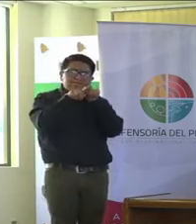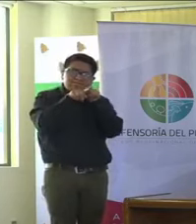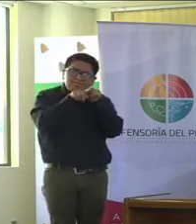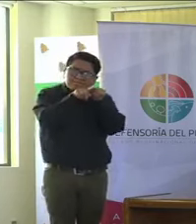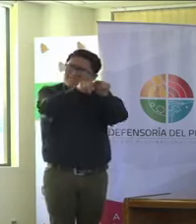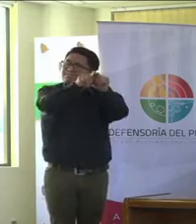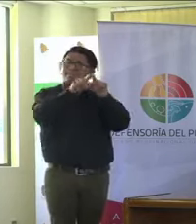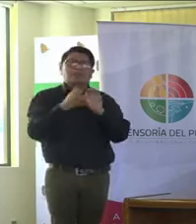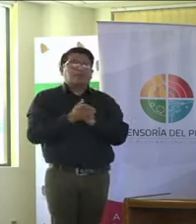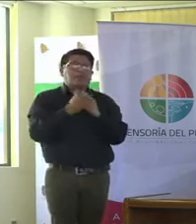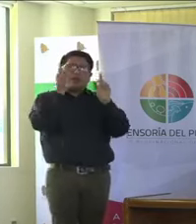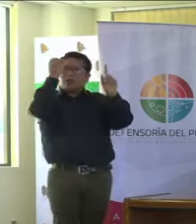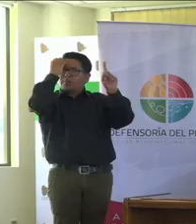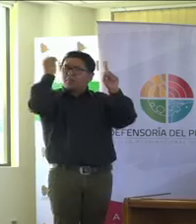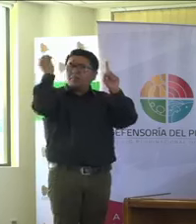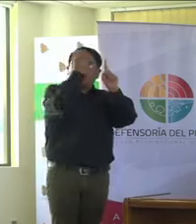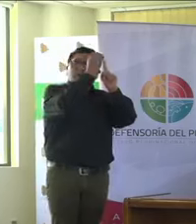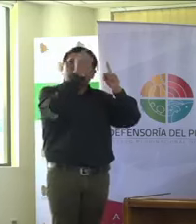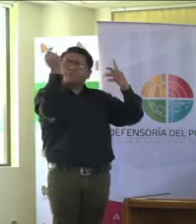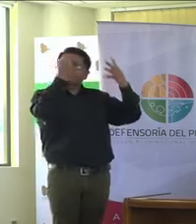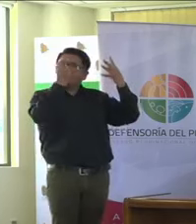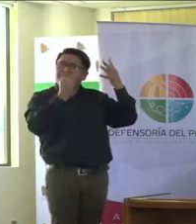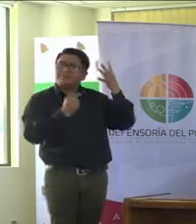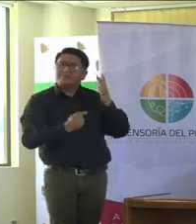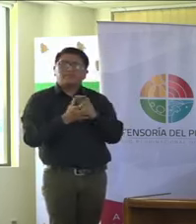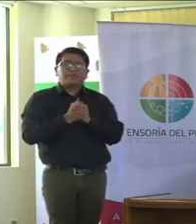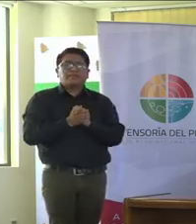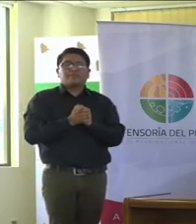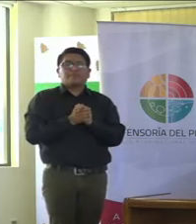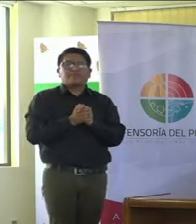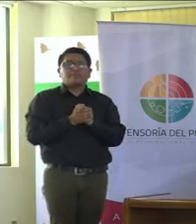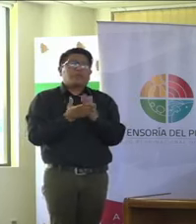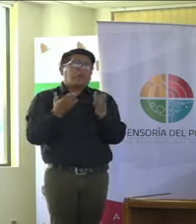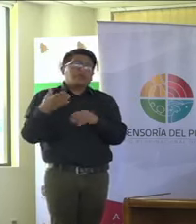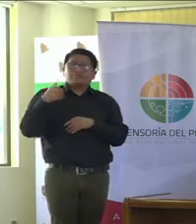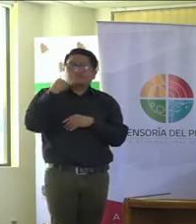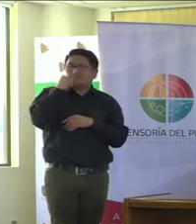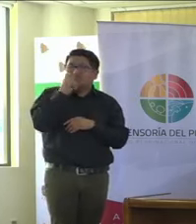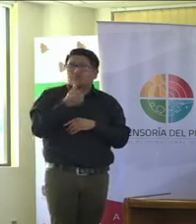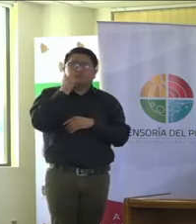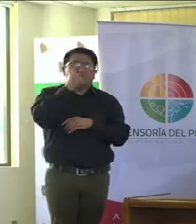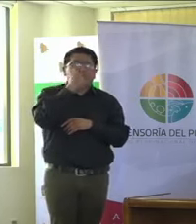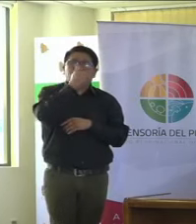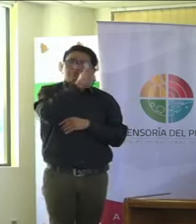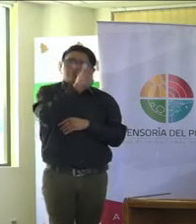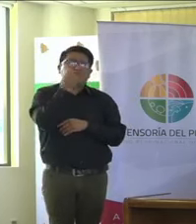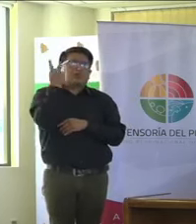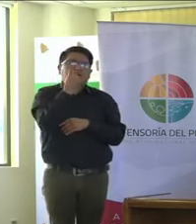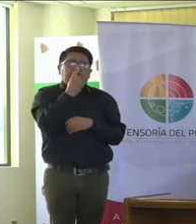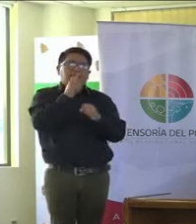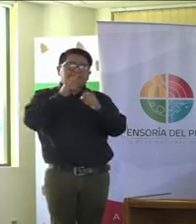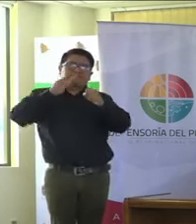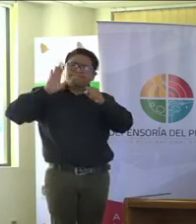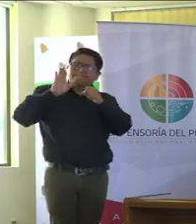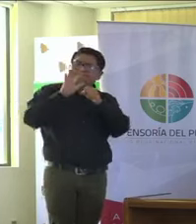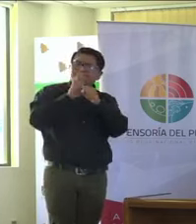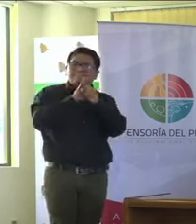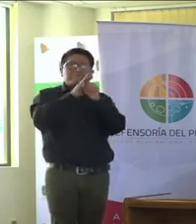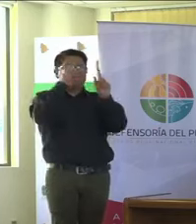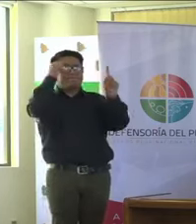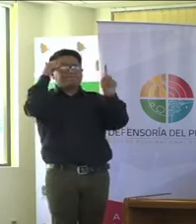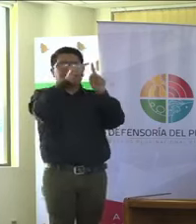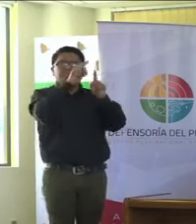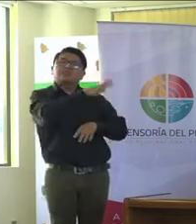los objetivos institucionales que tenemos y que cada día lo hacemos con el mayor compromiso hacia la sociedad a la cual